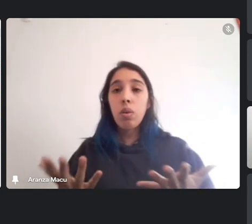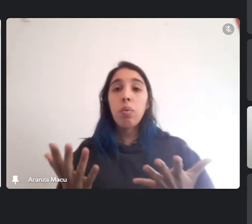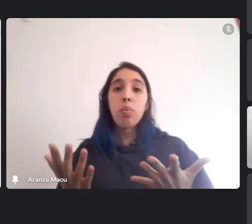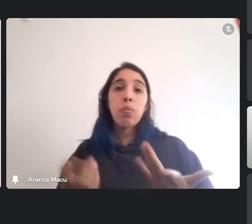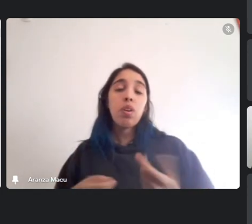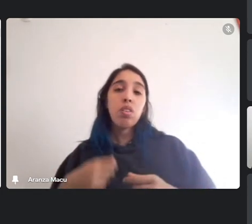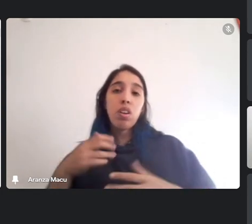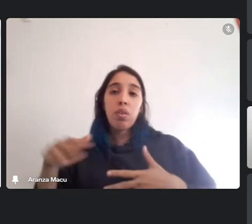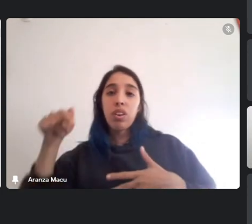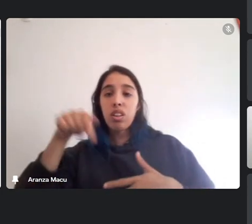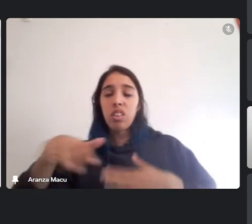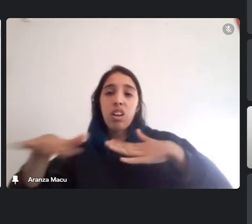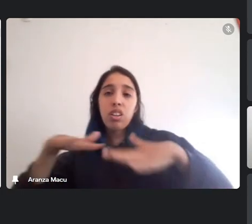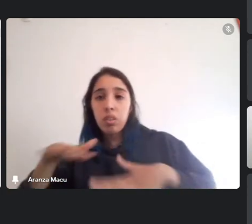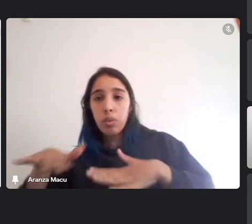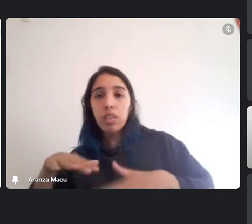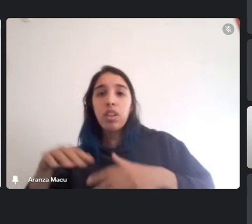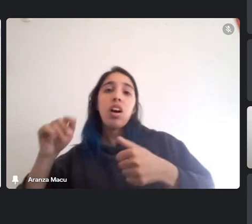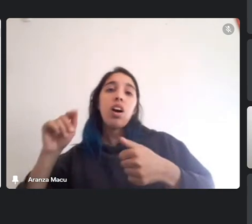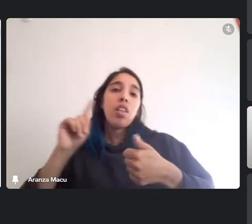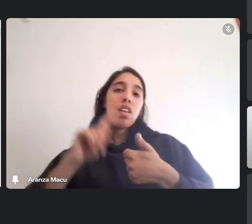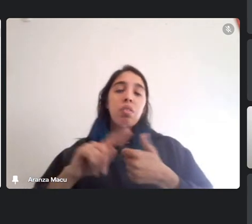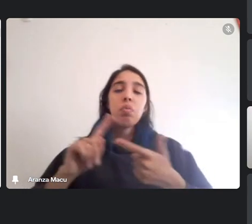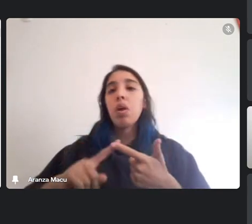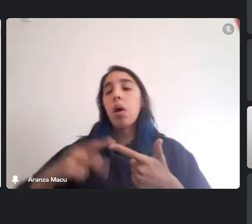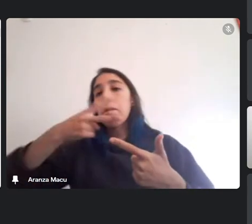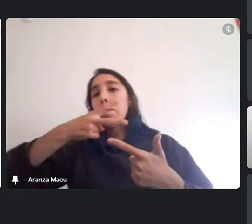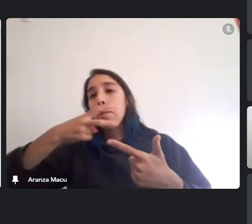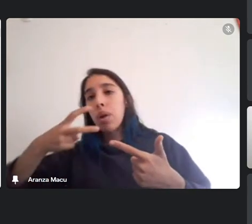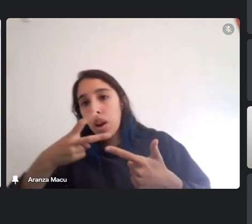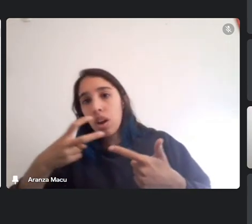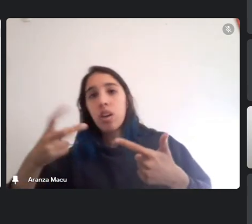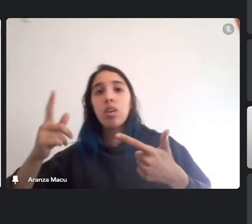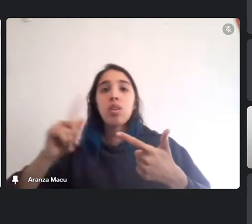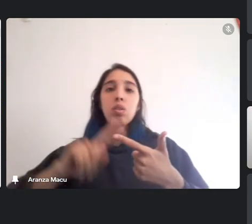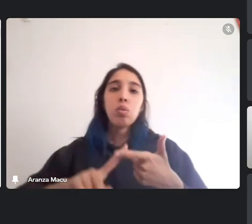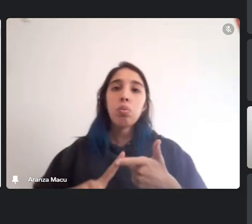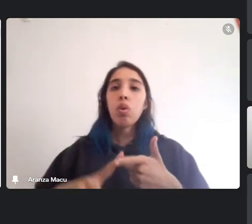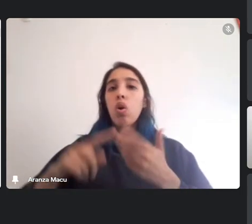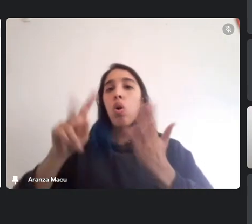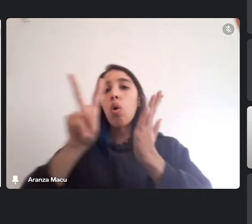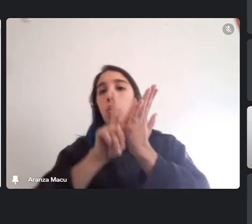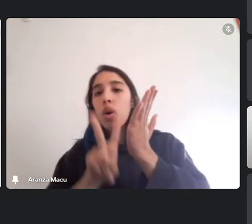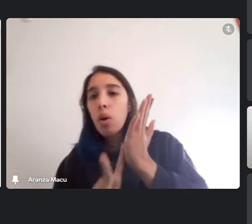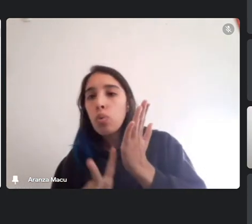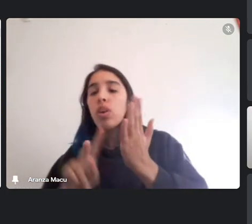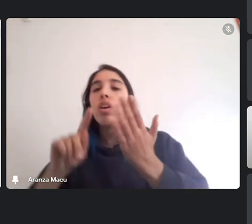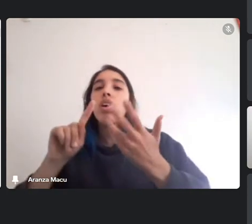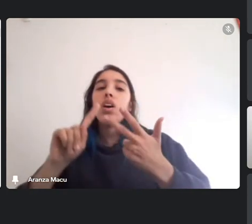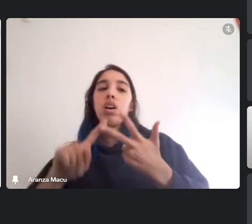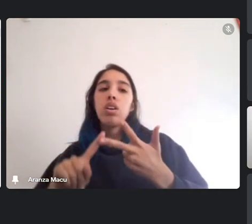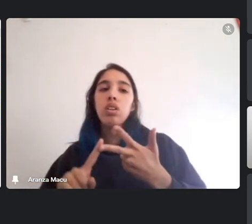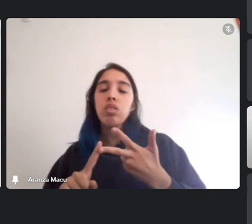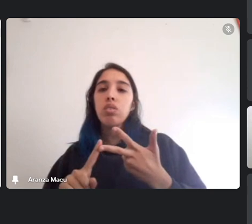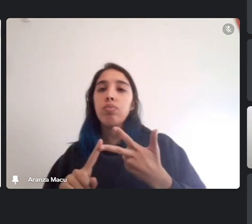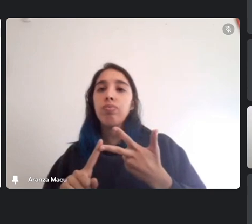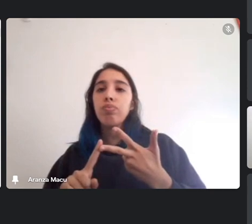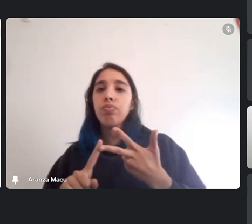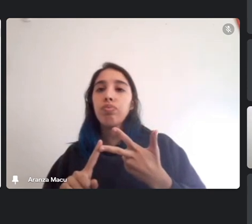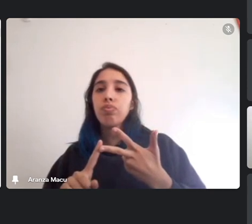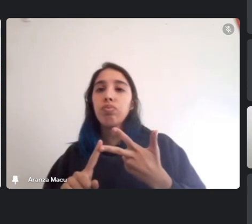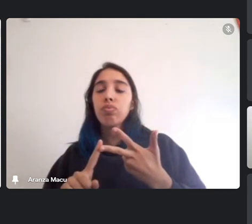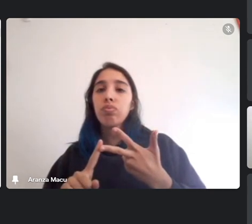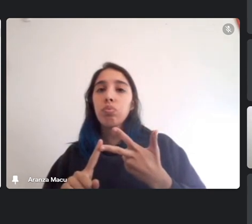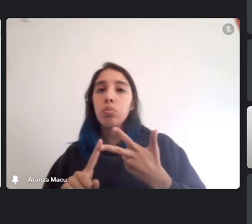con respecto a los verbos, a cierto vocabulario, como les marqué acá. Todo eso ustedes después lo